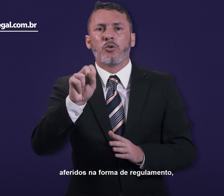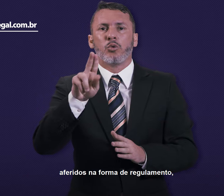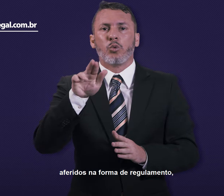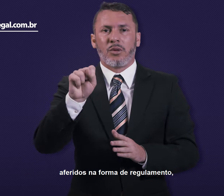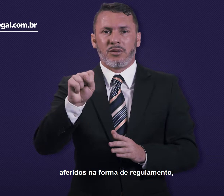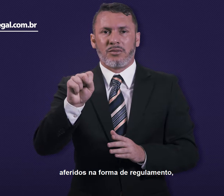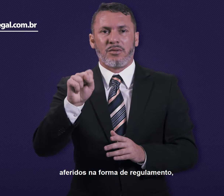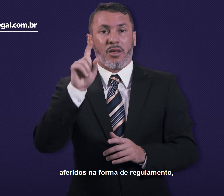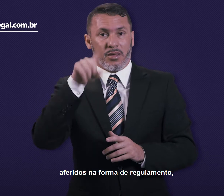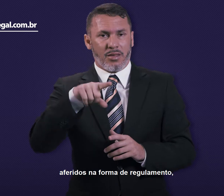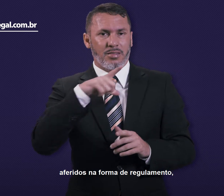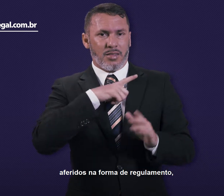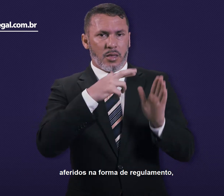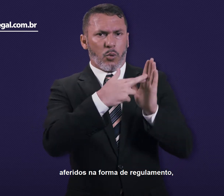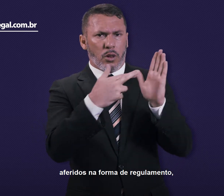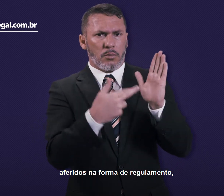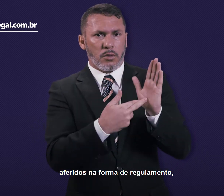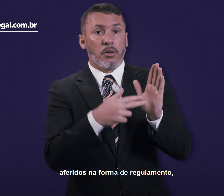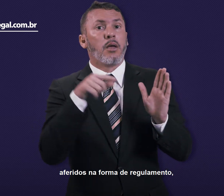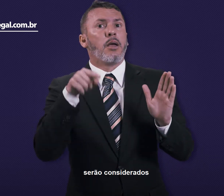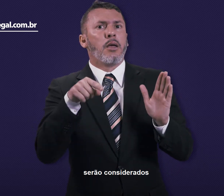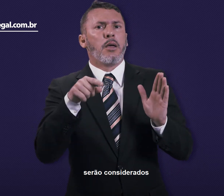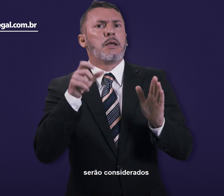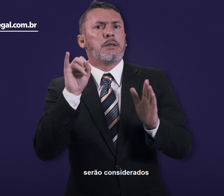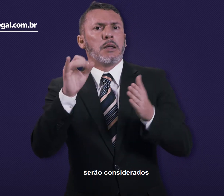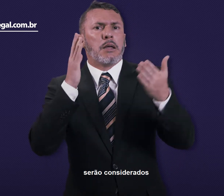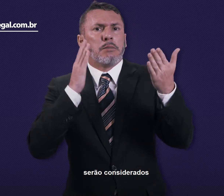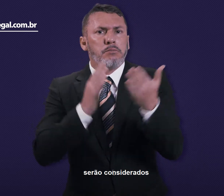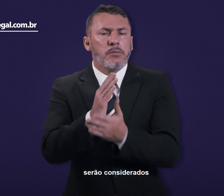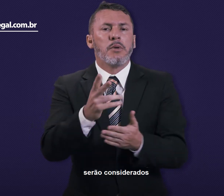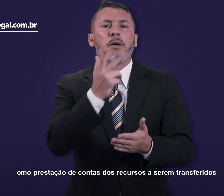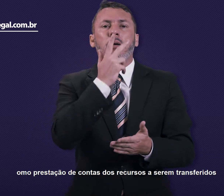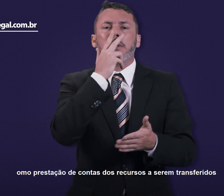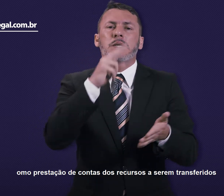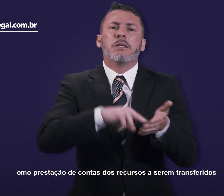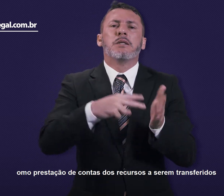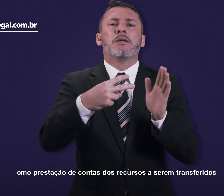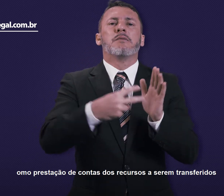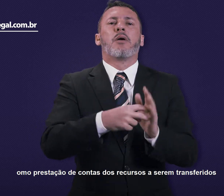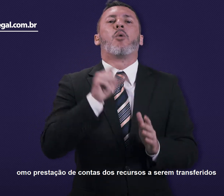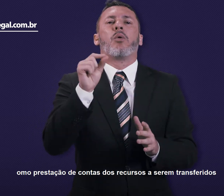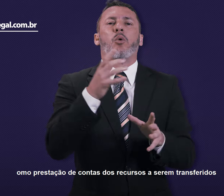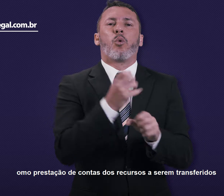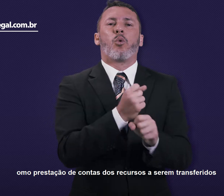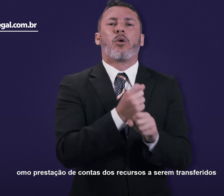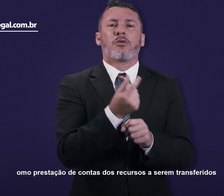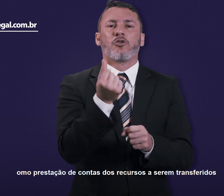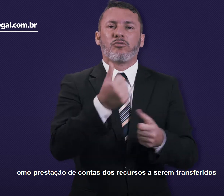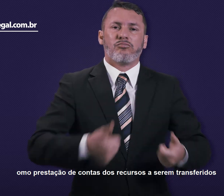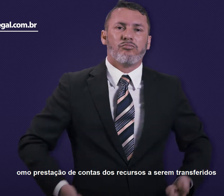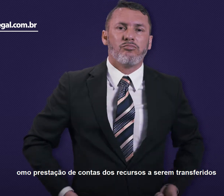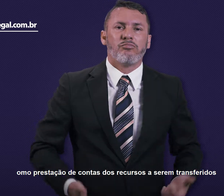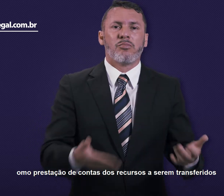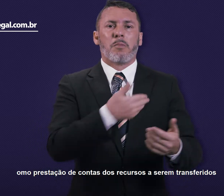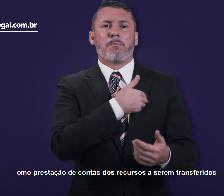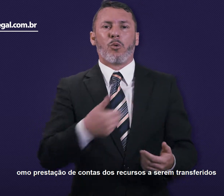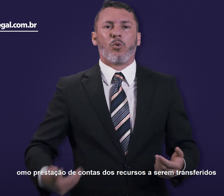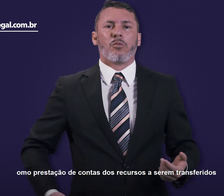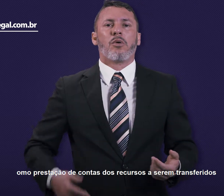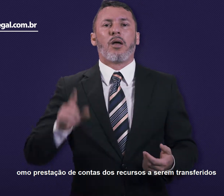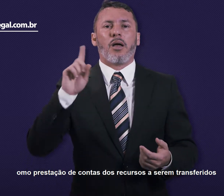SUAS, aferidos na forma de regulamento, serão considerados como prestação de contas dos recursos a